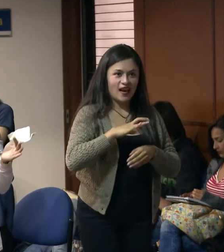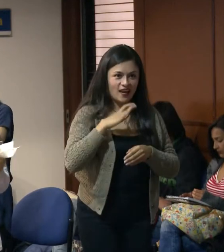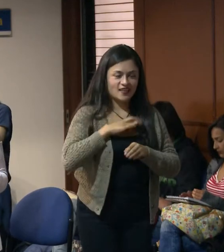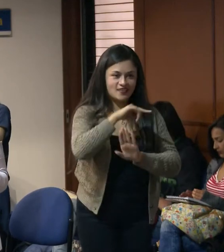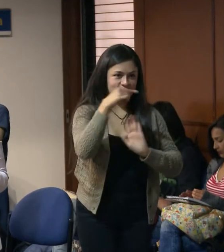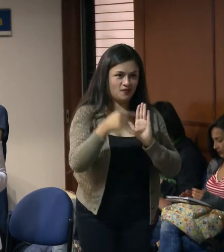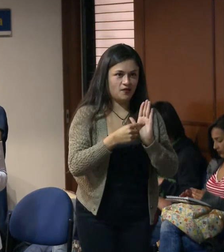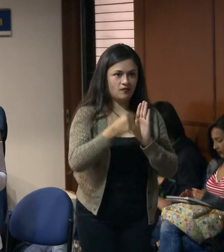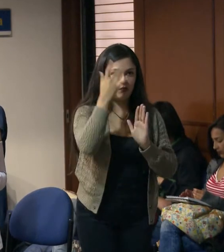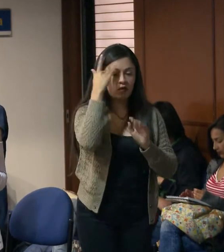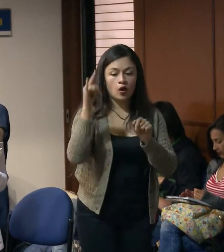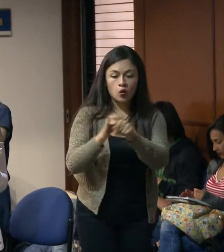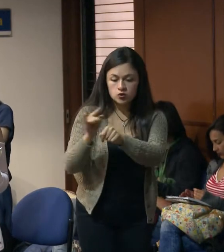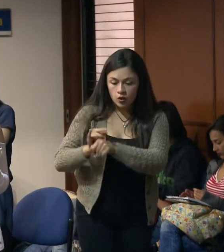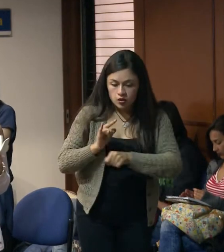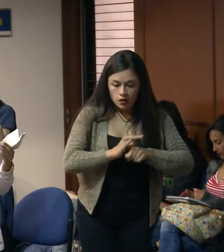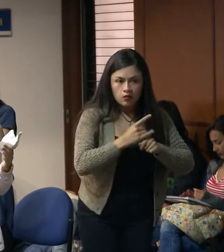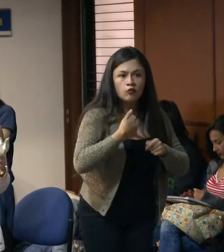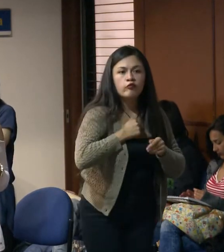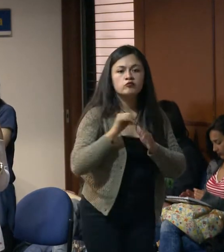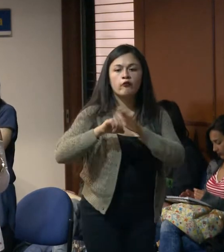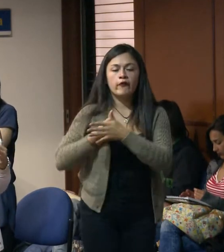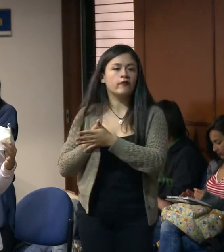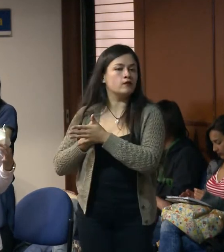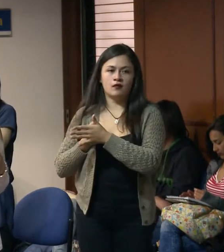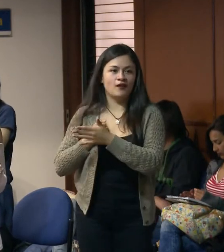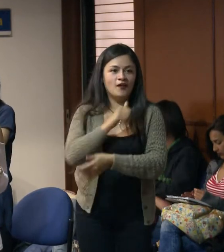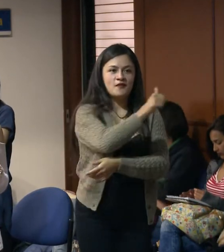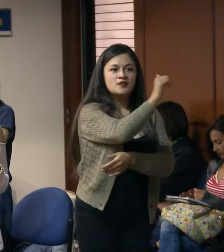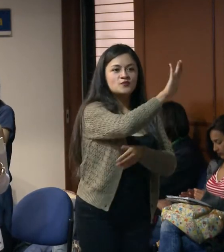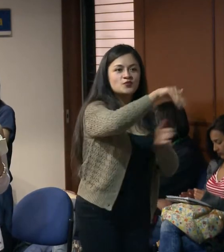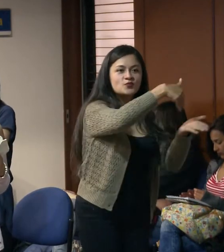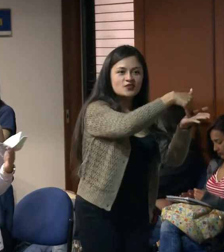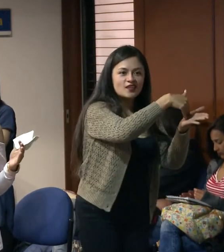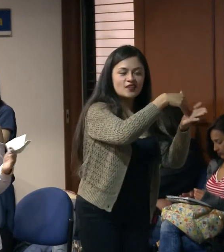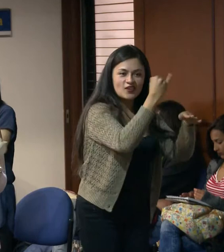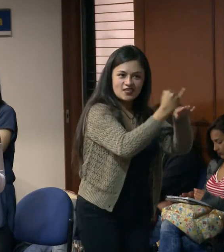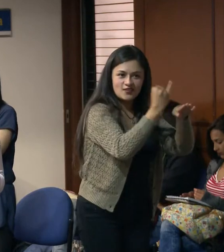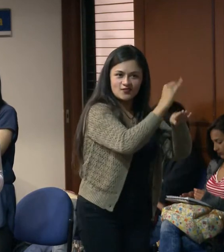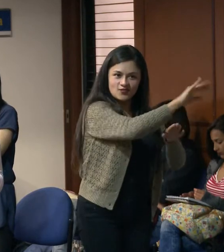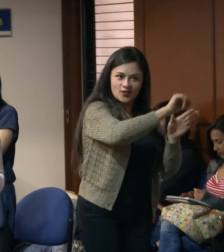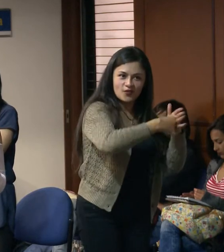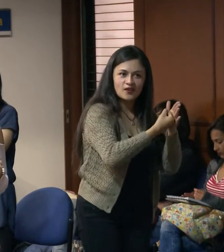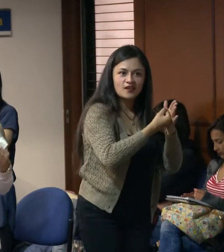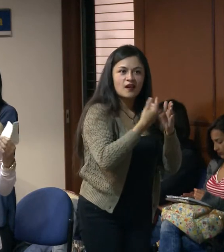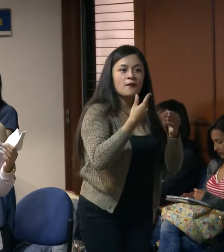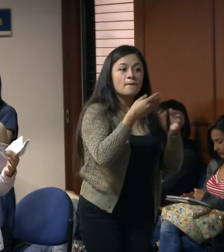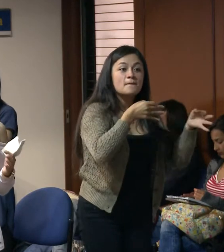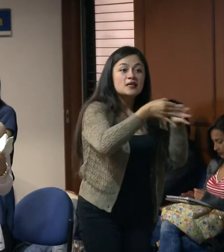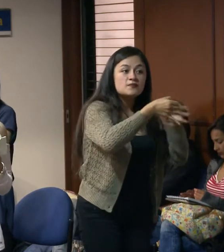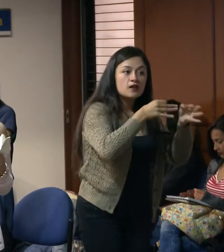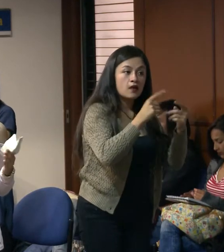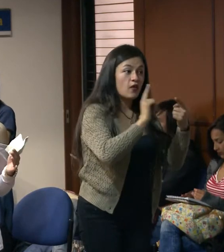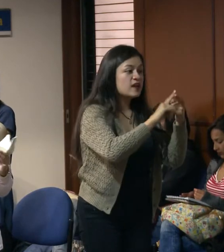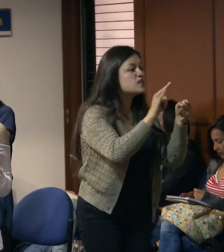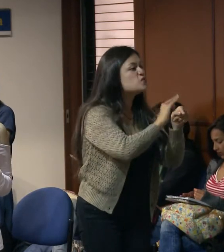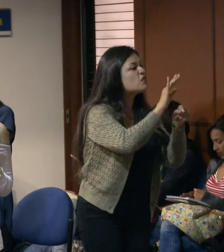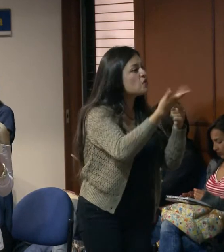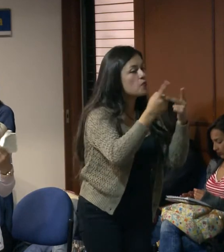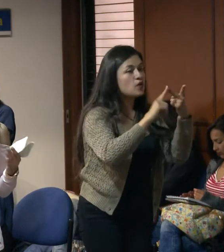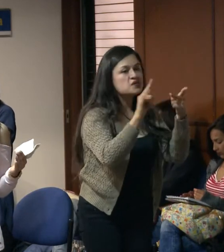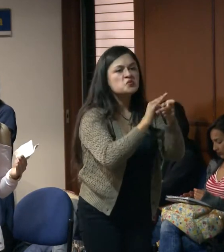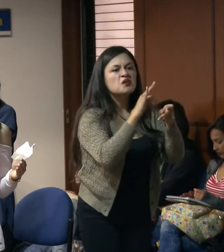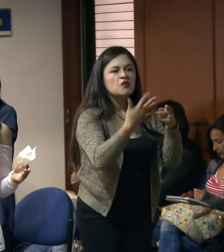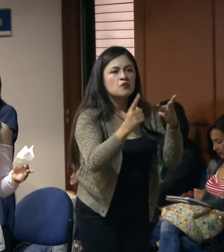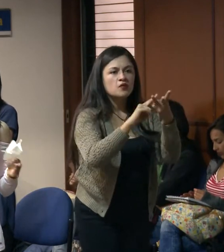cuenta que muchos de los profesionales del Centro Renacer estuvieron acompañándonos en muchas de las actividades, entonces conocen todo el